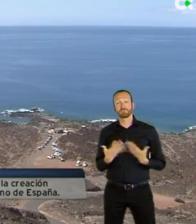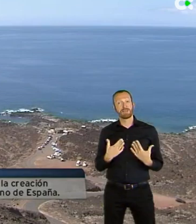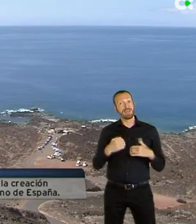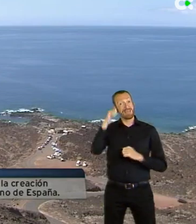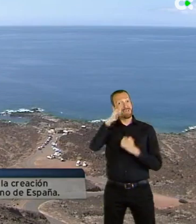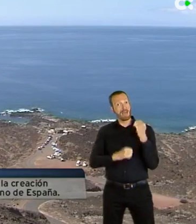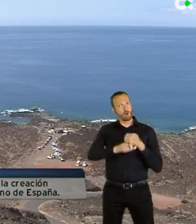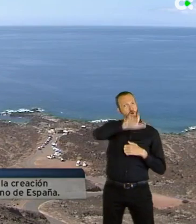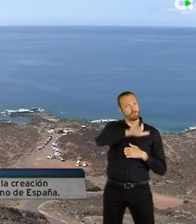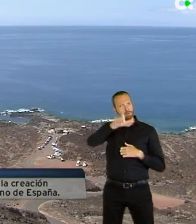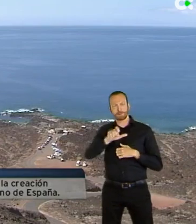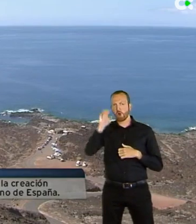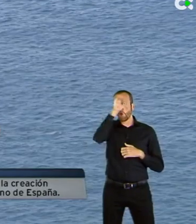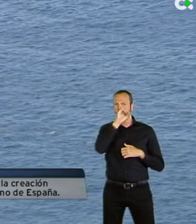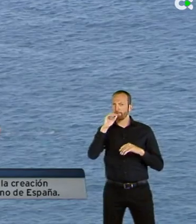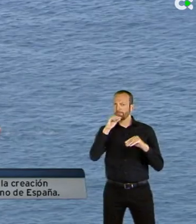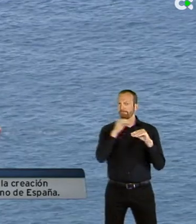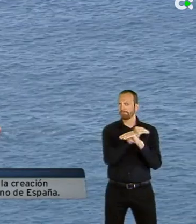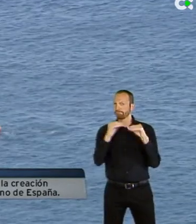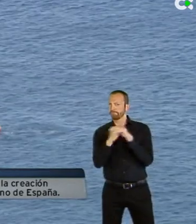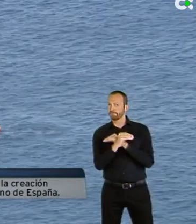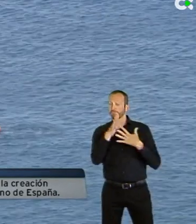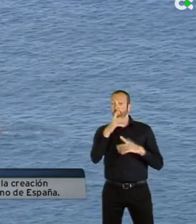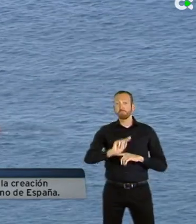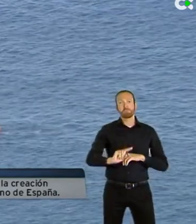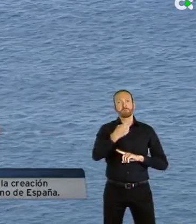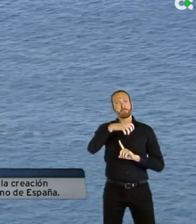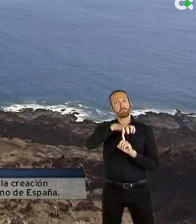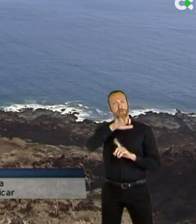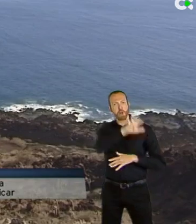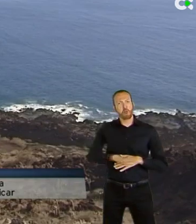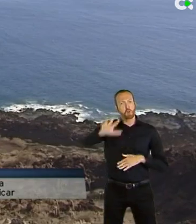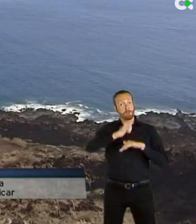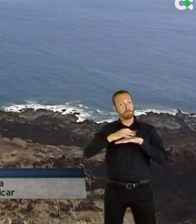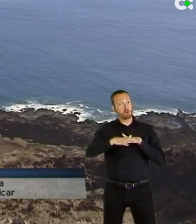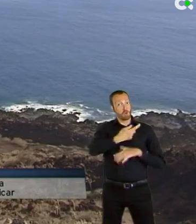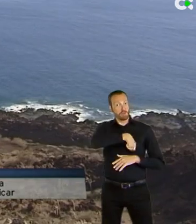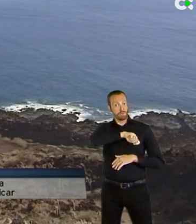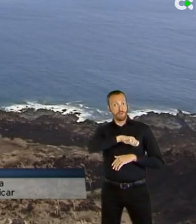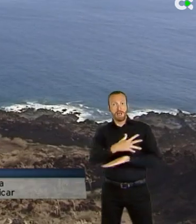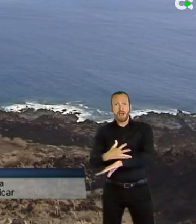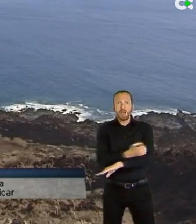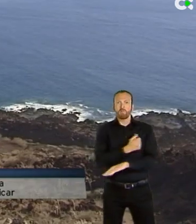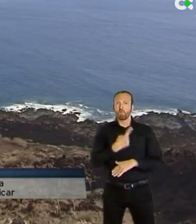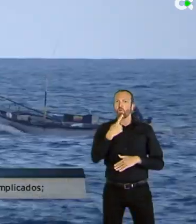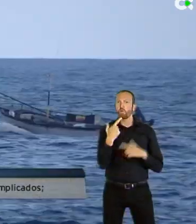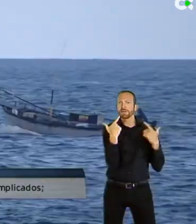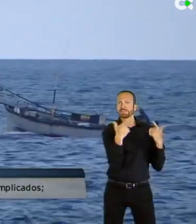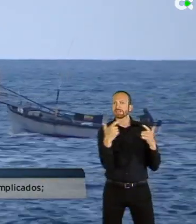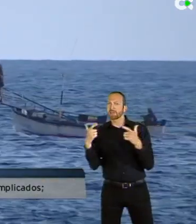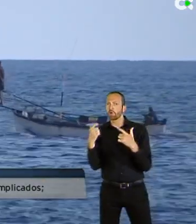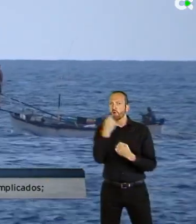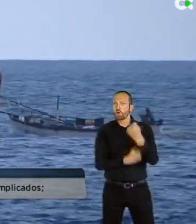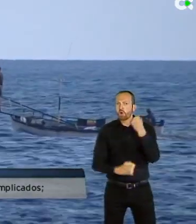Los serreños no tienen claro la creación del primer parque nacional marino de España. El Cabildo garantiza que no se va a perjudicar a los